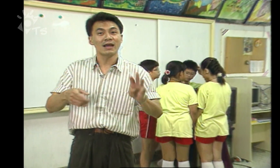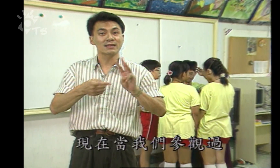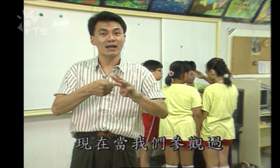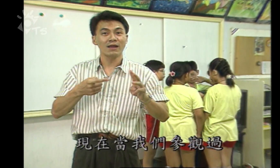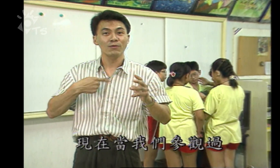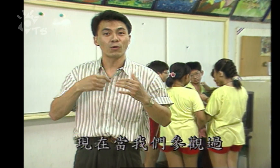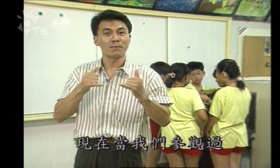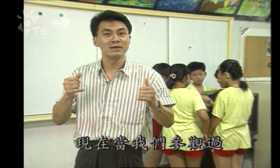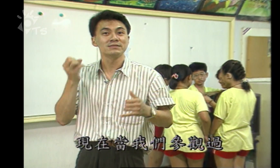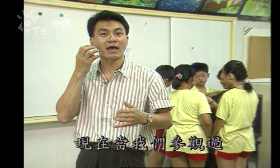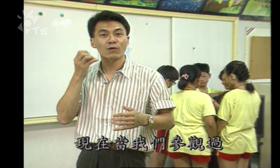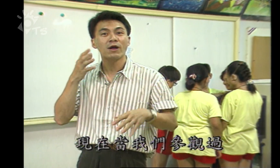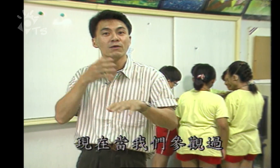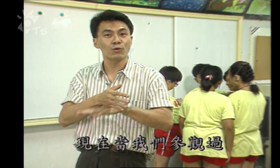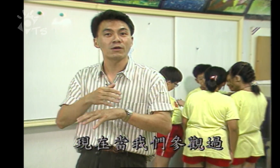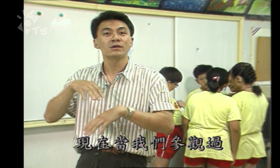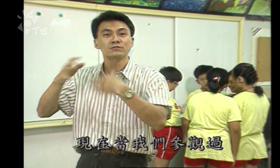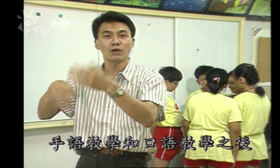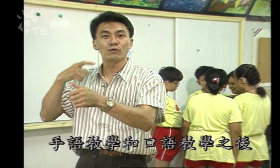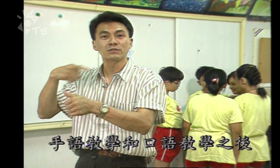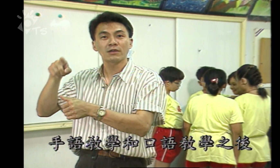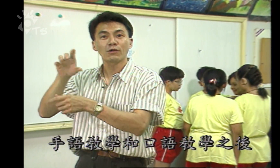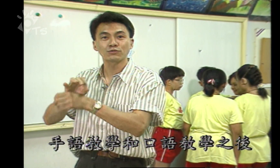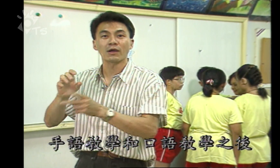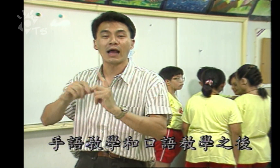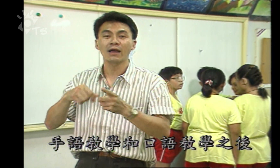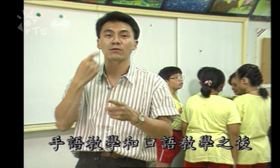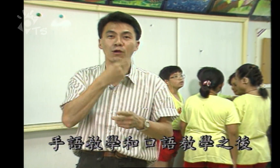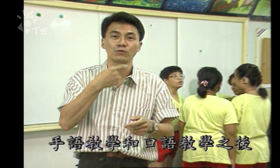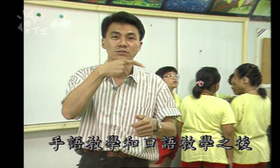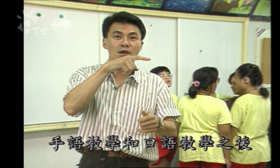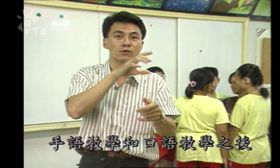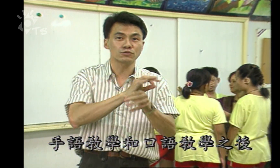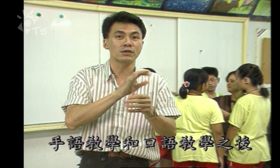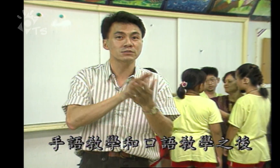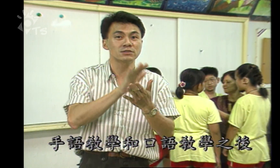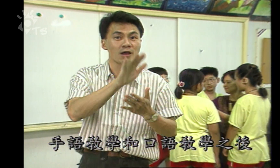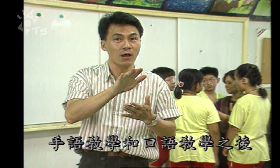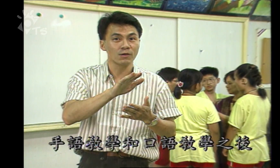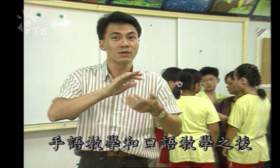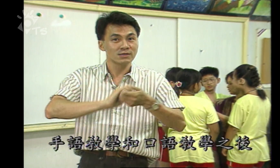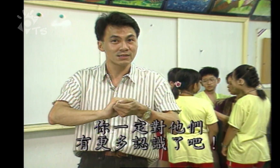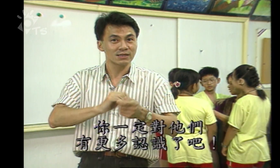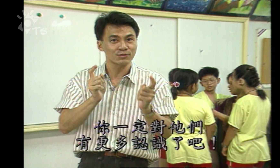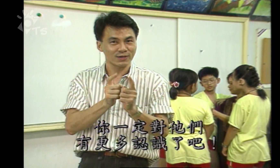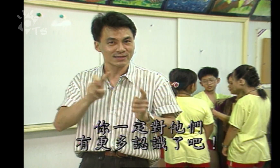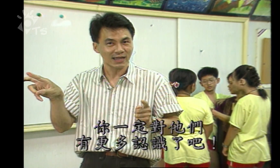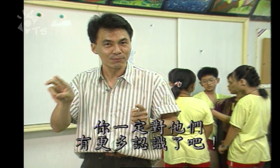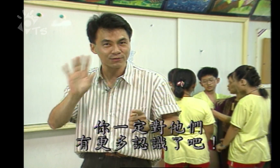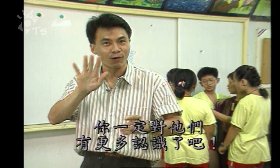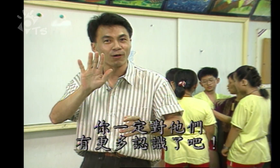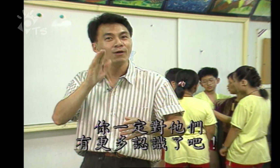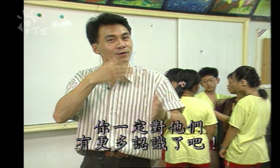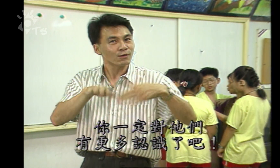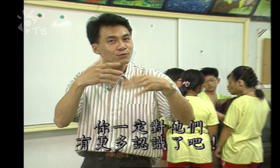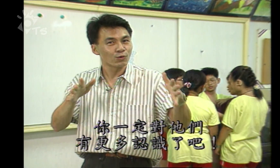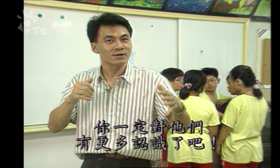现在，当我们参观过手语教学和口语教学之后，一定对他们有更多的认识